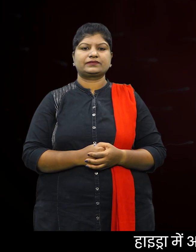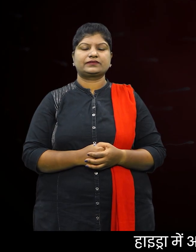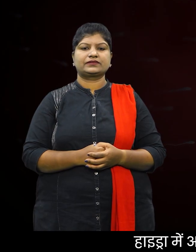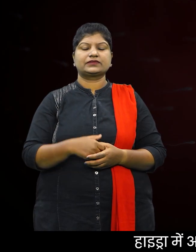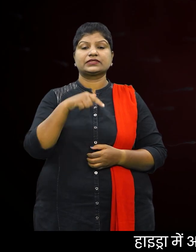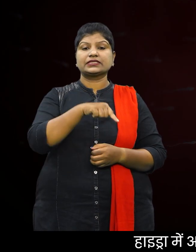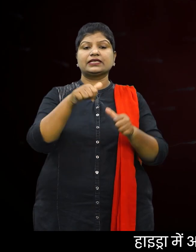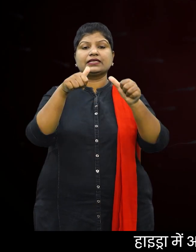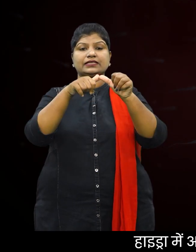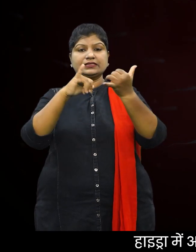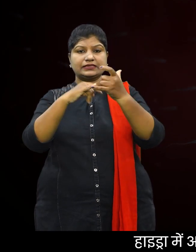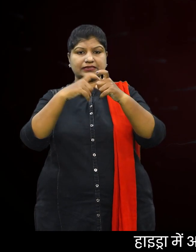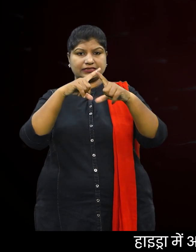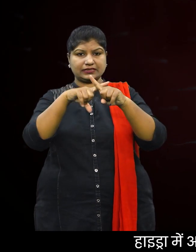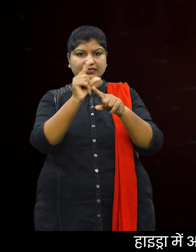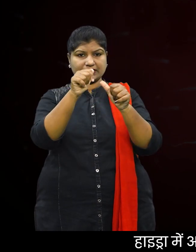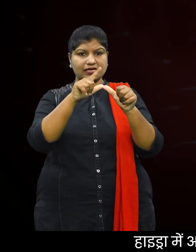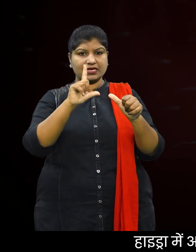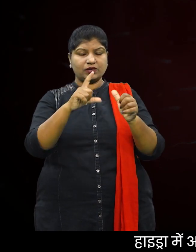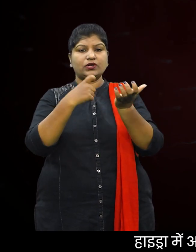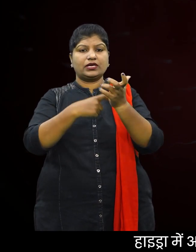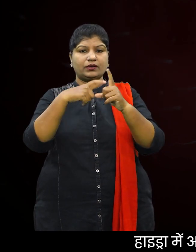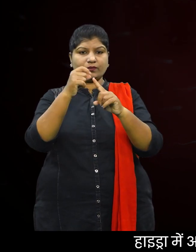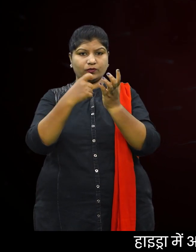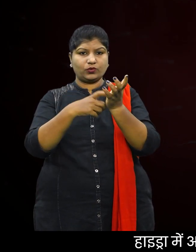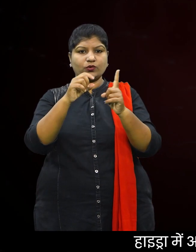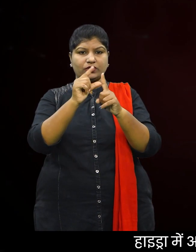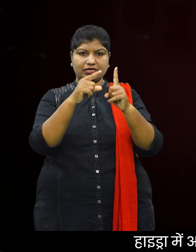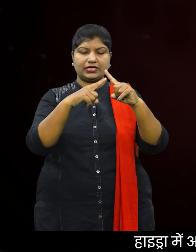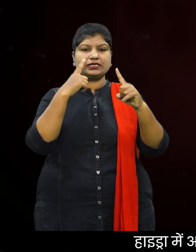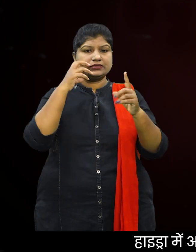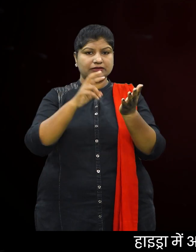हाइड्रा में अलैंगिक प्रजनन खली द्वारा होता है